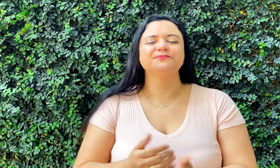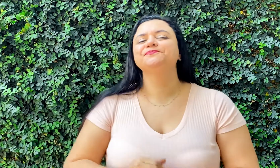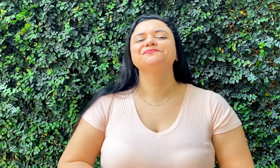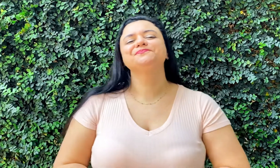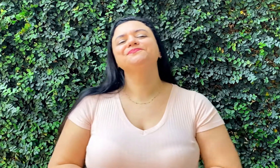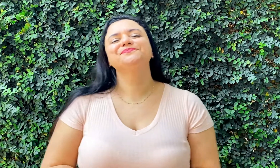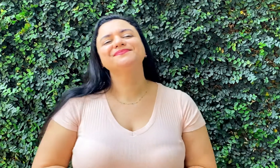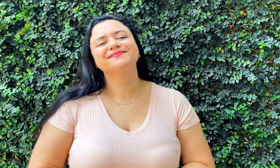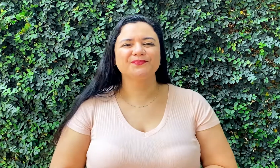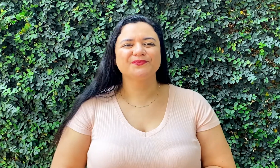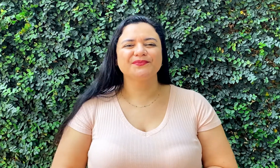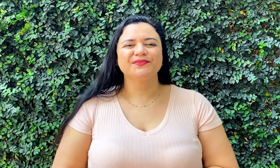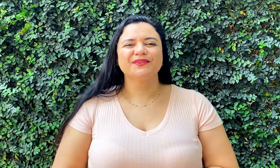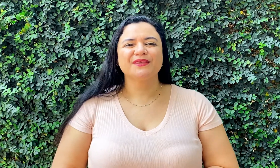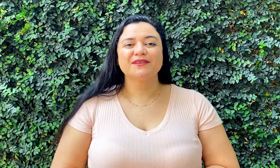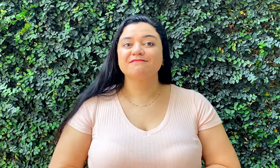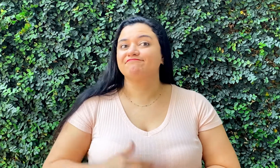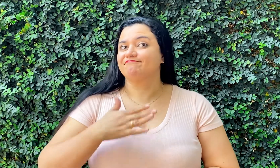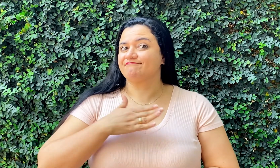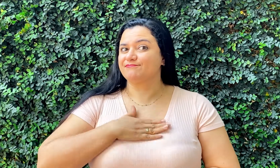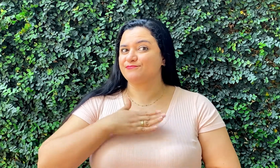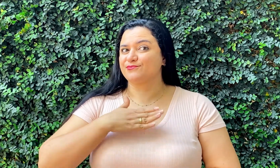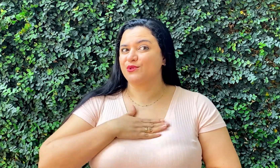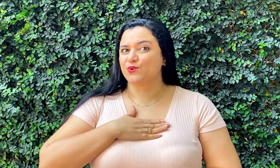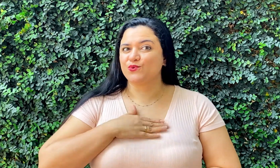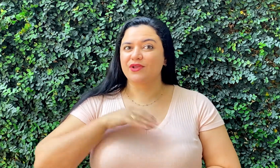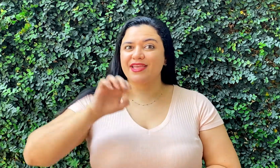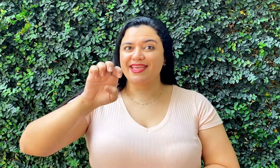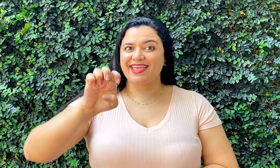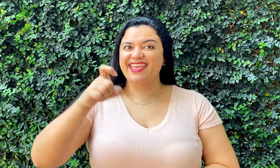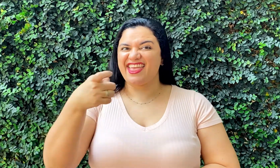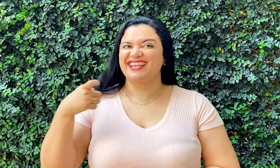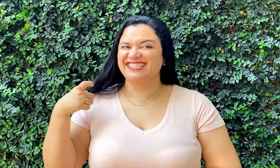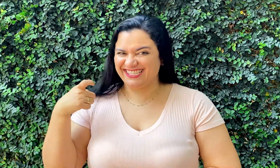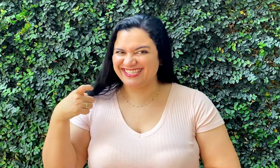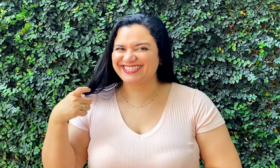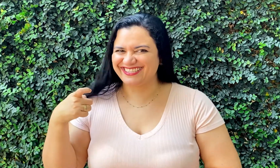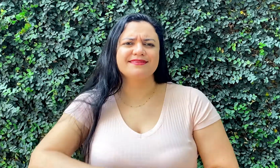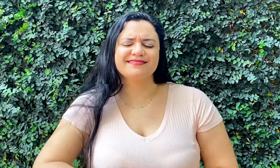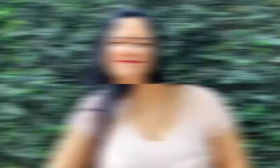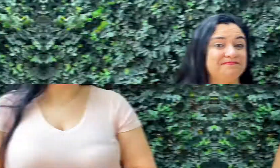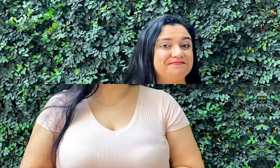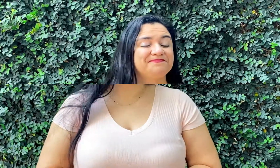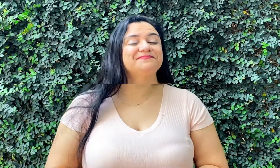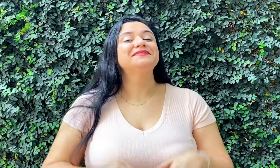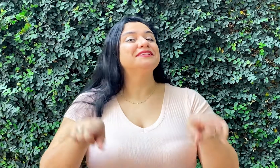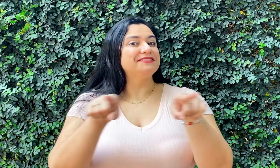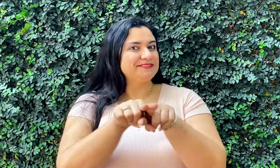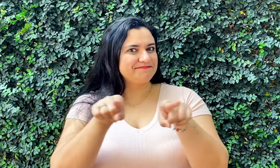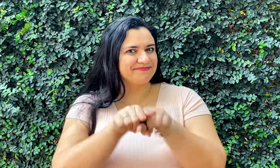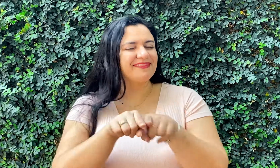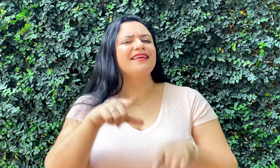segunda-feira. Fique atento. Lá no curso, você vai poder aprender